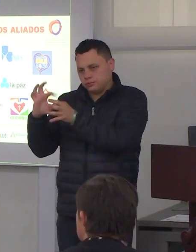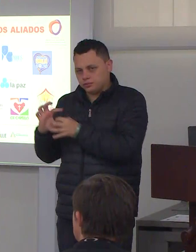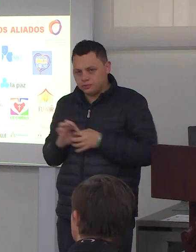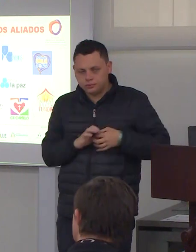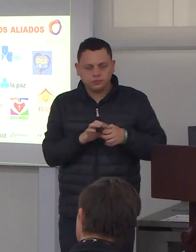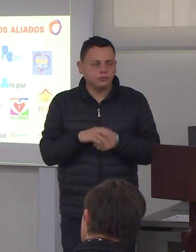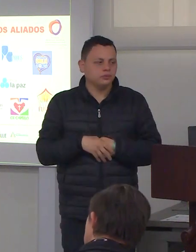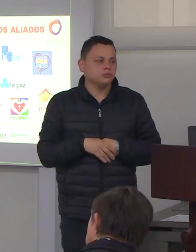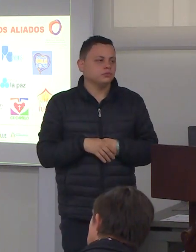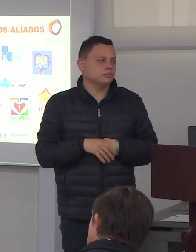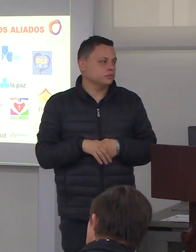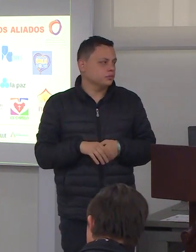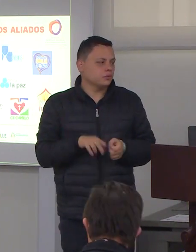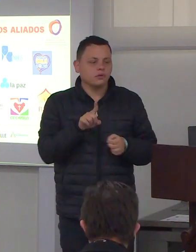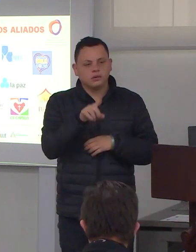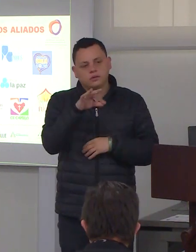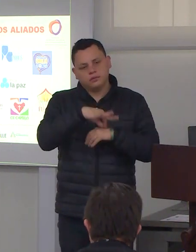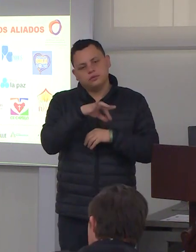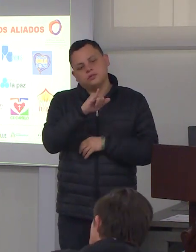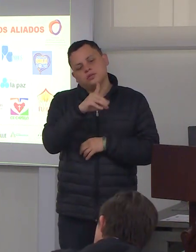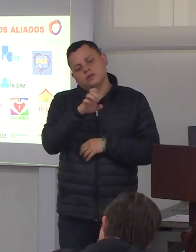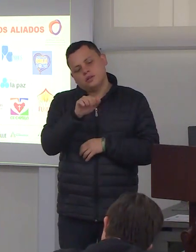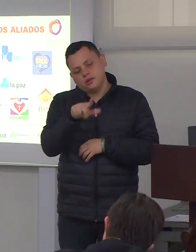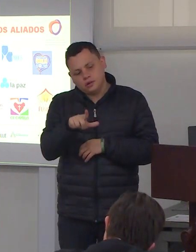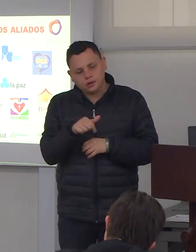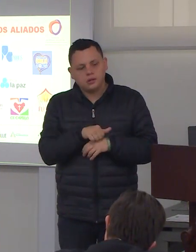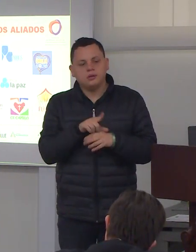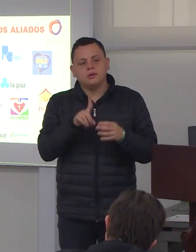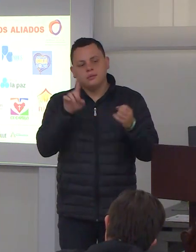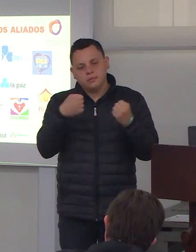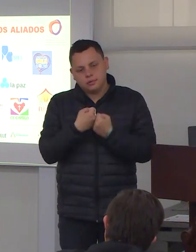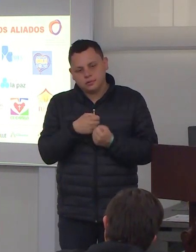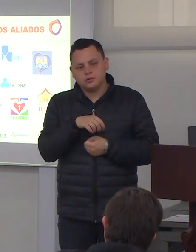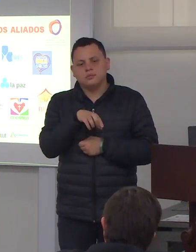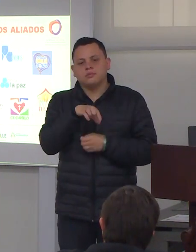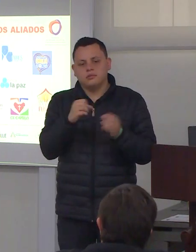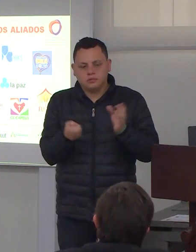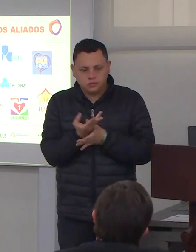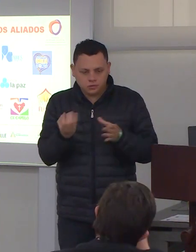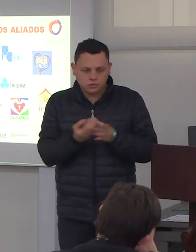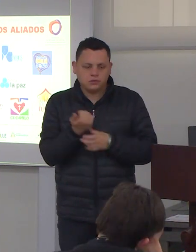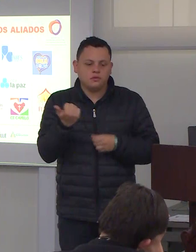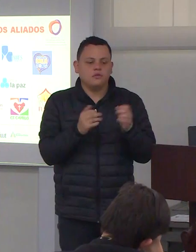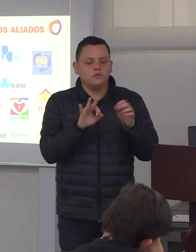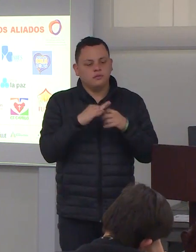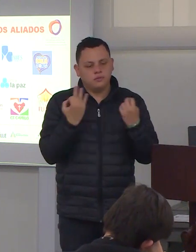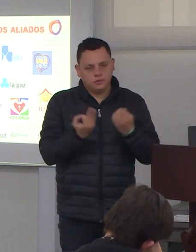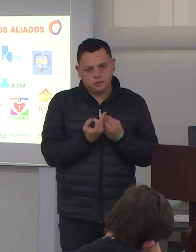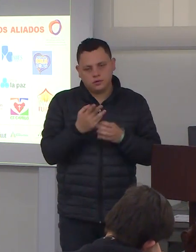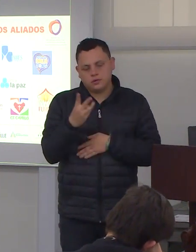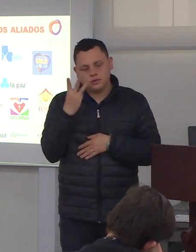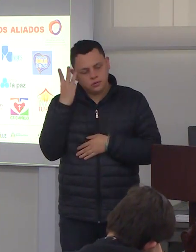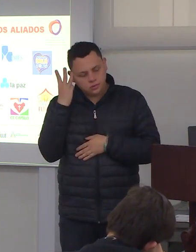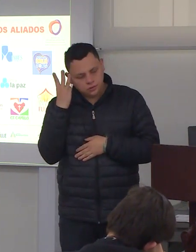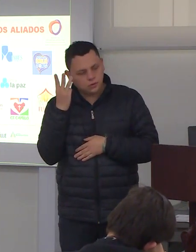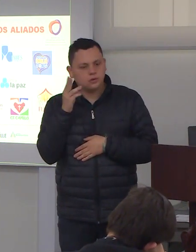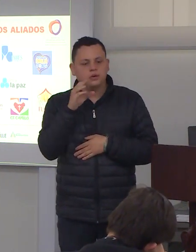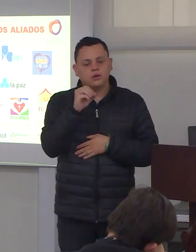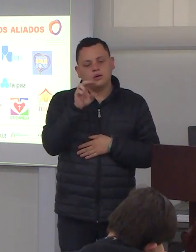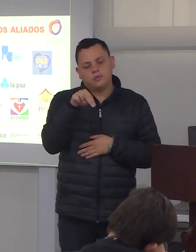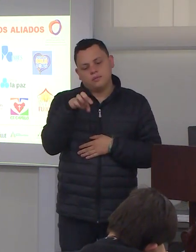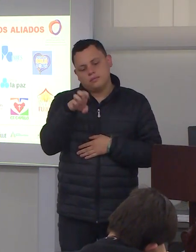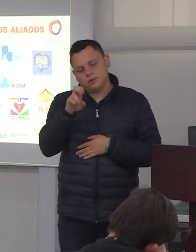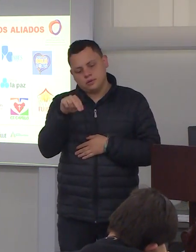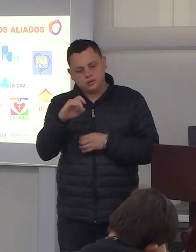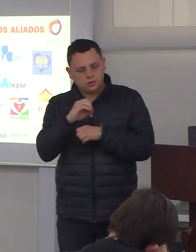Entonces, tenemos VESVADIS, Fundación Ideal, Pacto de Productividad, Javes, Fundación Familia Down, RECA, Compensar,